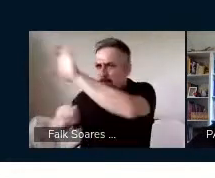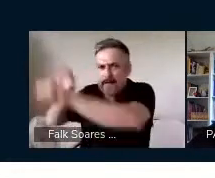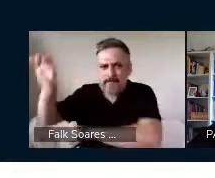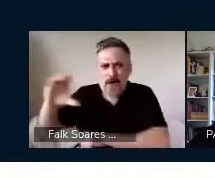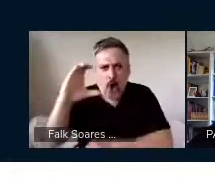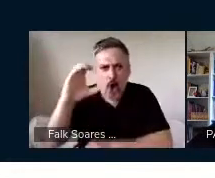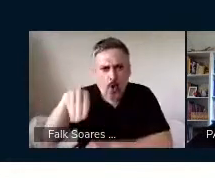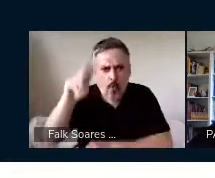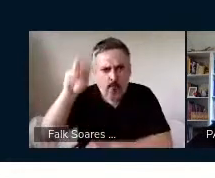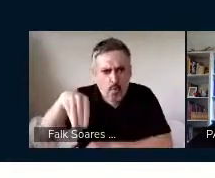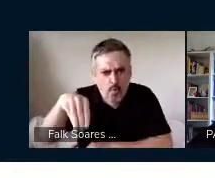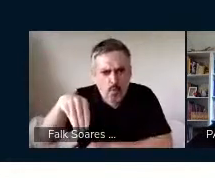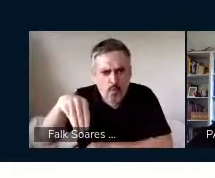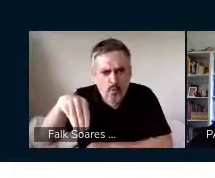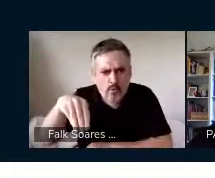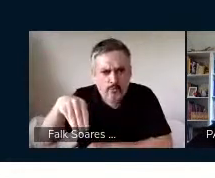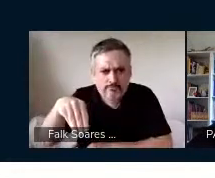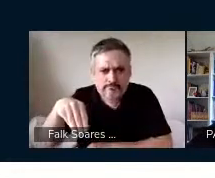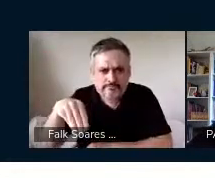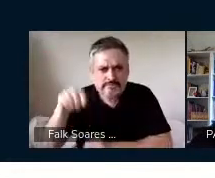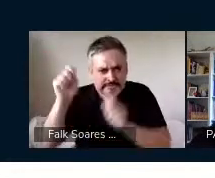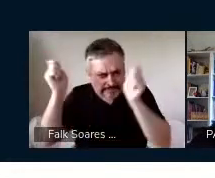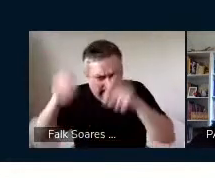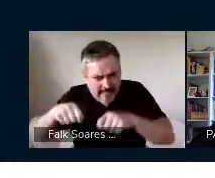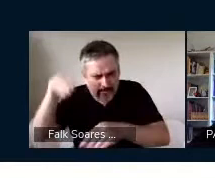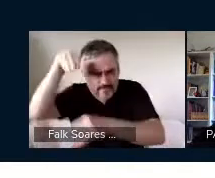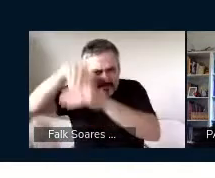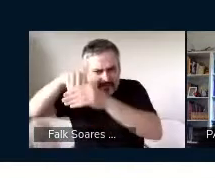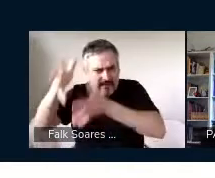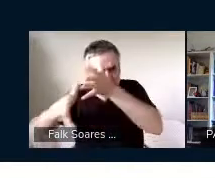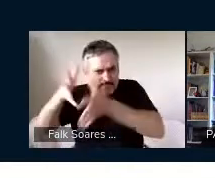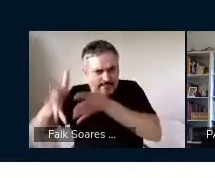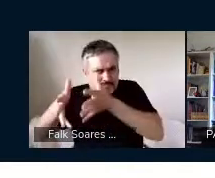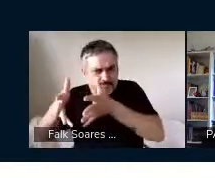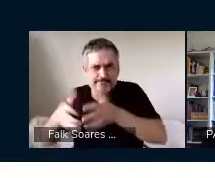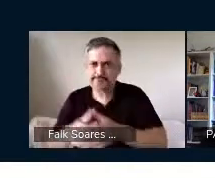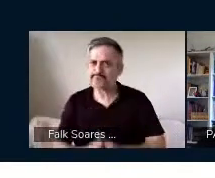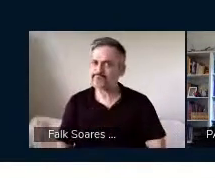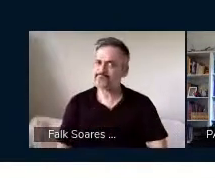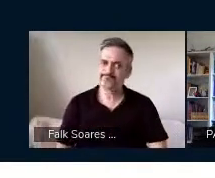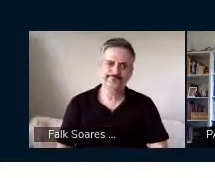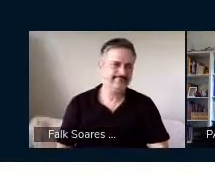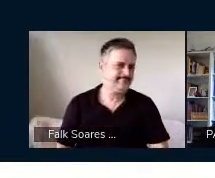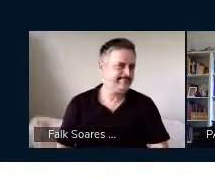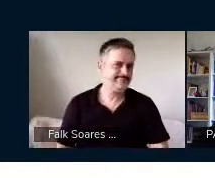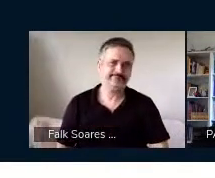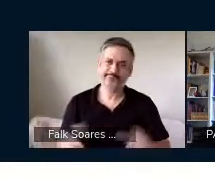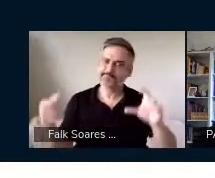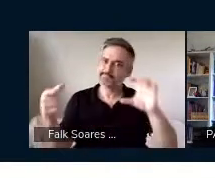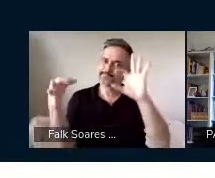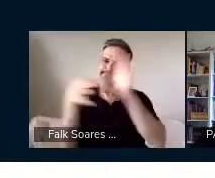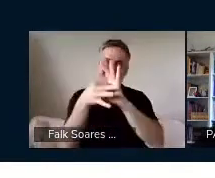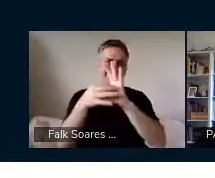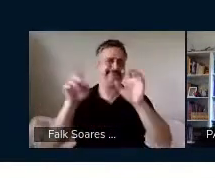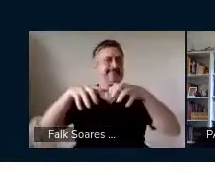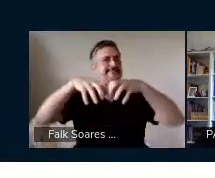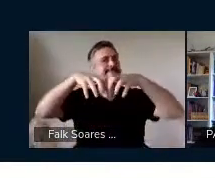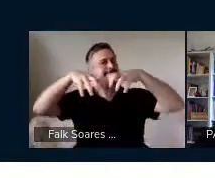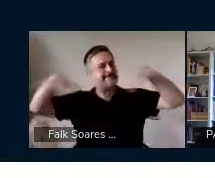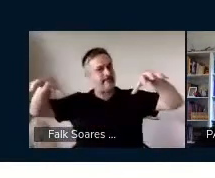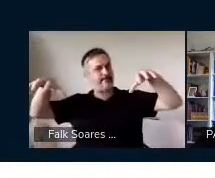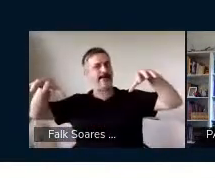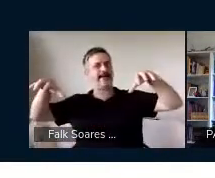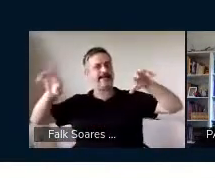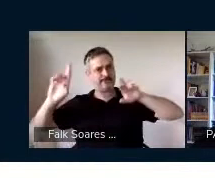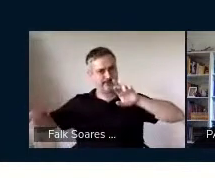os termos fazendo distinção quando mesmo aparece como termos gramaticais das palavras comuns,